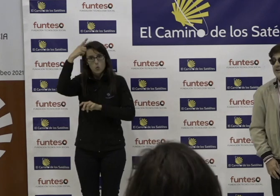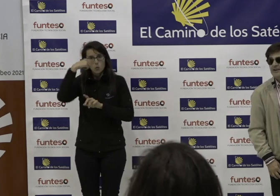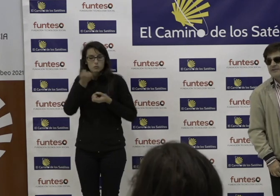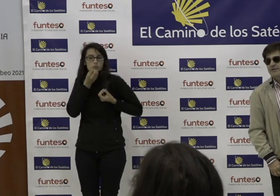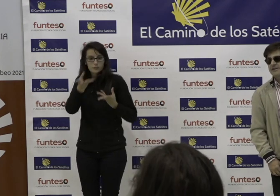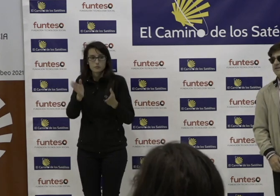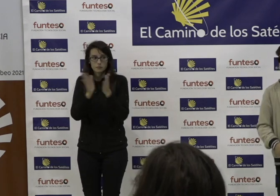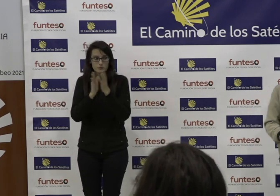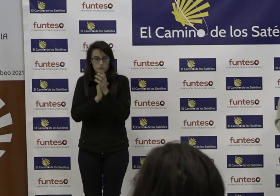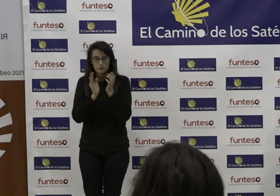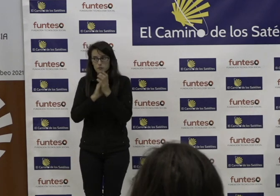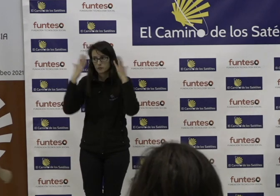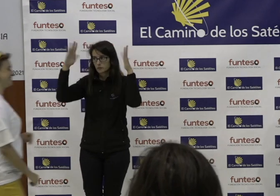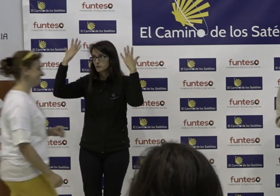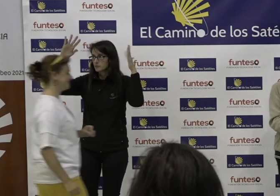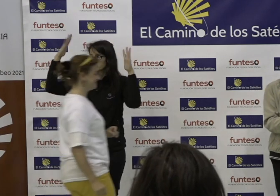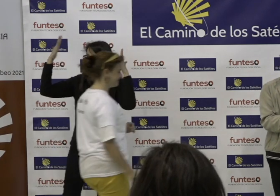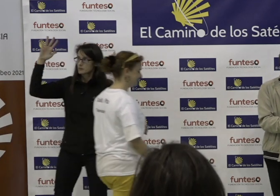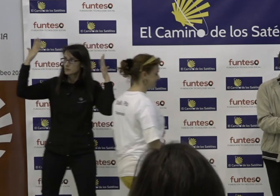aquí. Presentas tú al ponente.